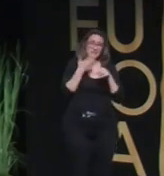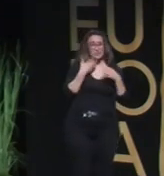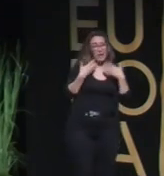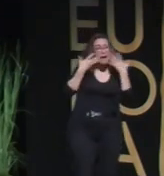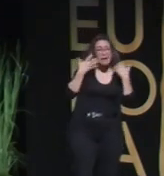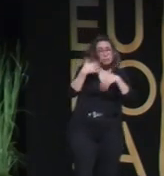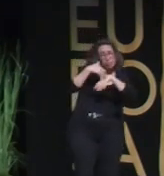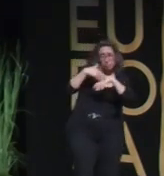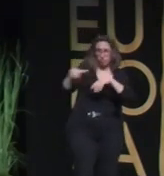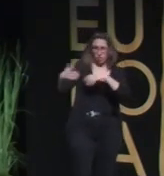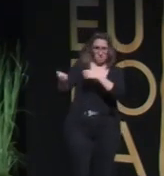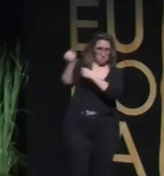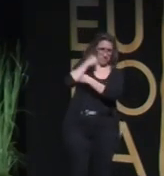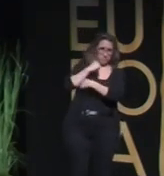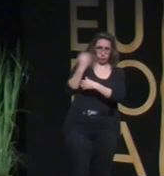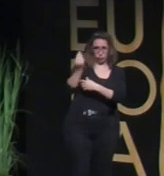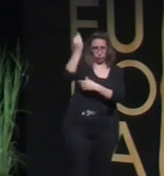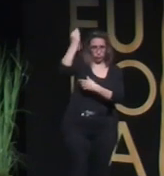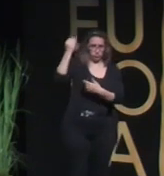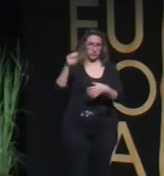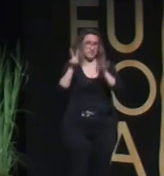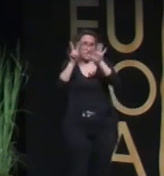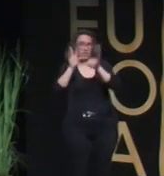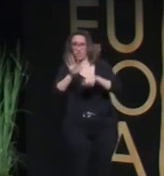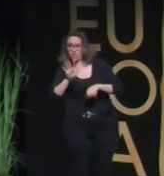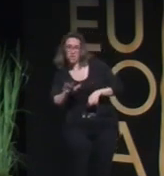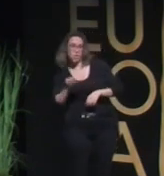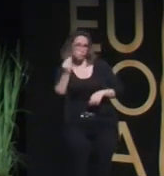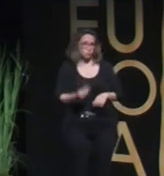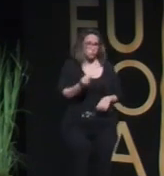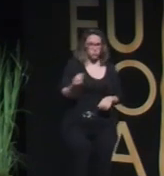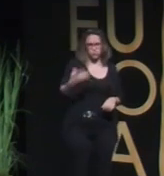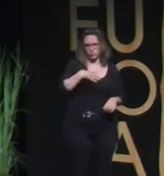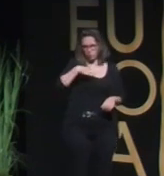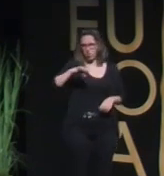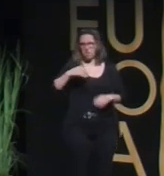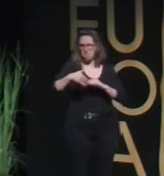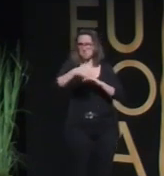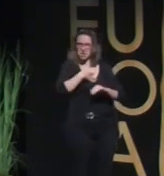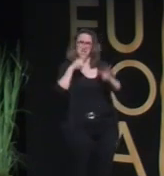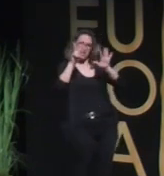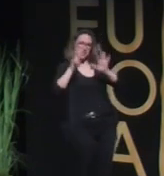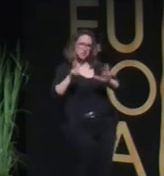está viendo el león de, son 5, pueden ser 7 en la tercera evaluación. Y está convencido que pueden ser 7, ¿vale?